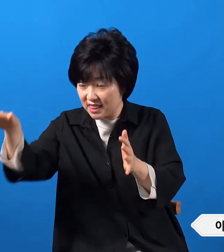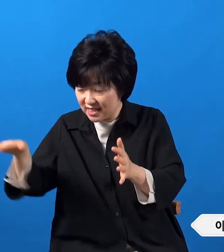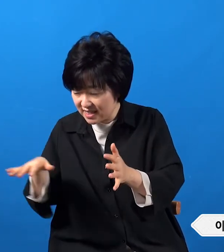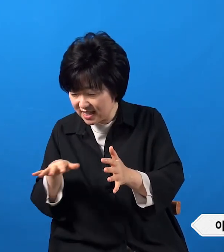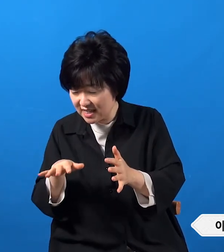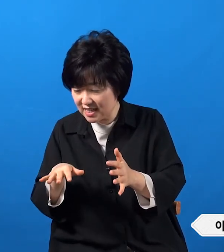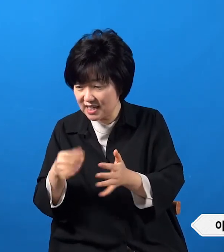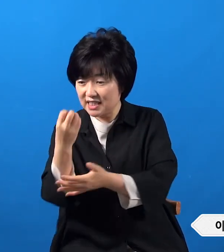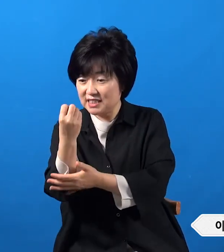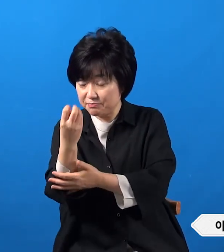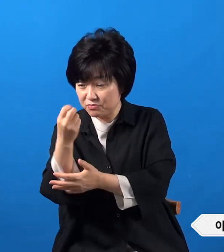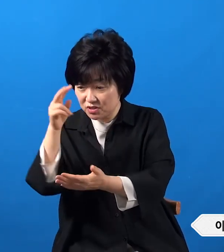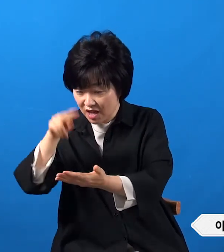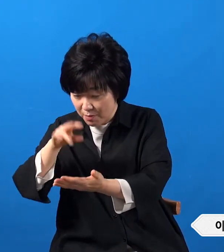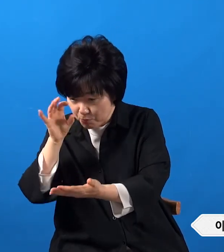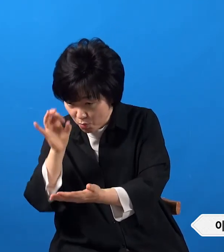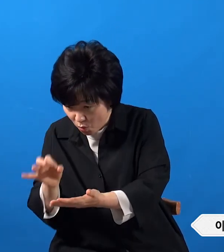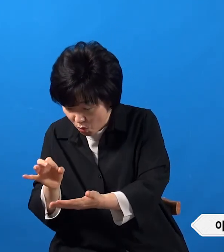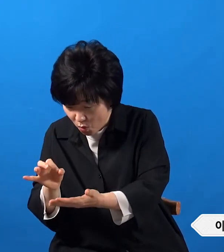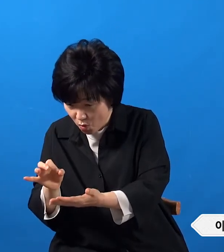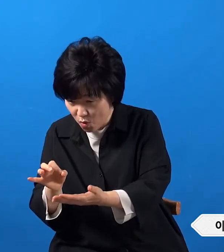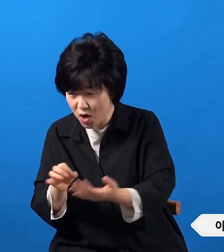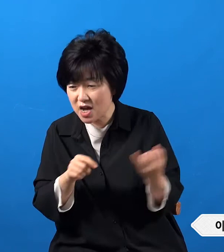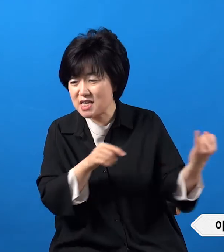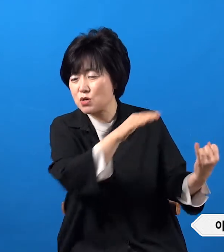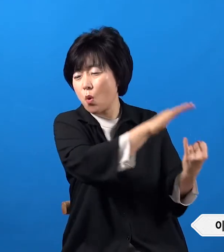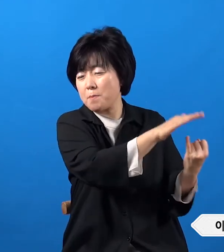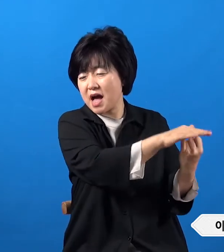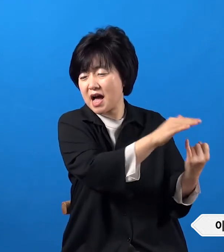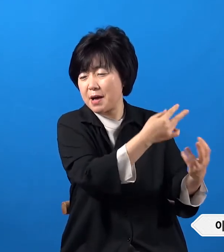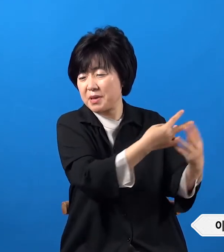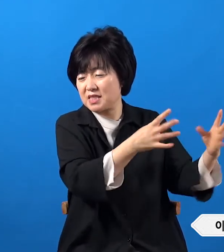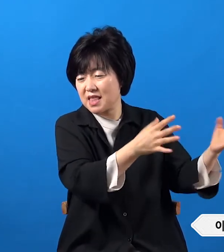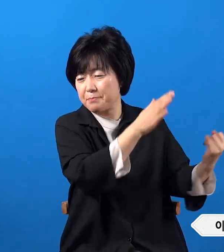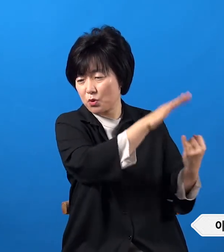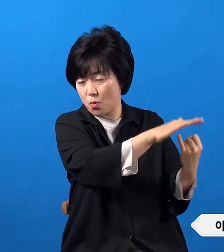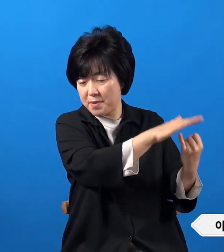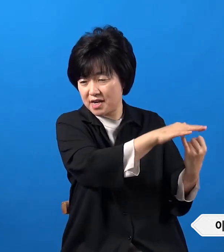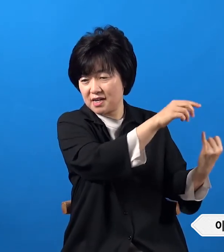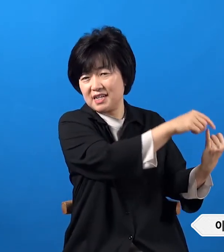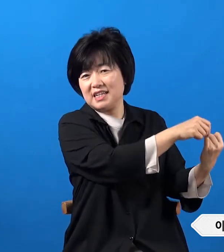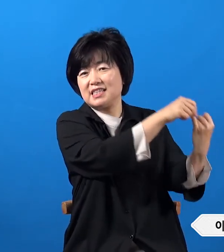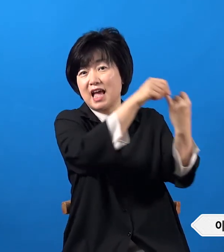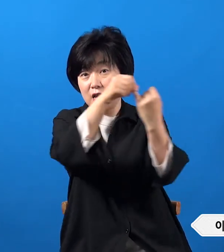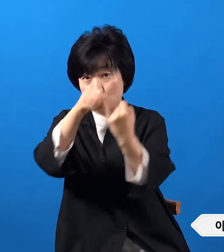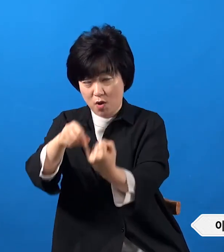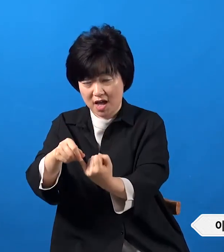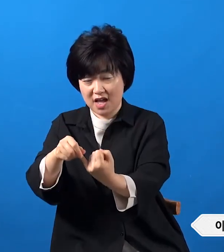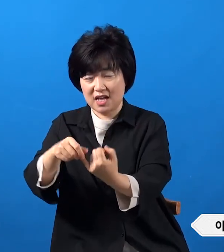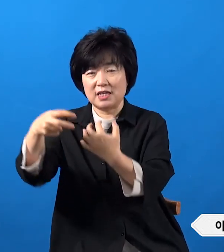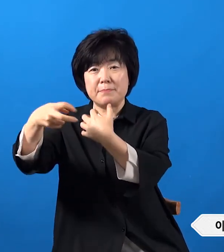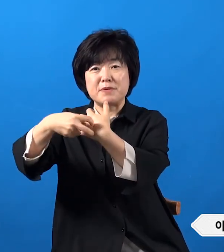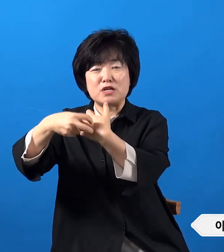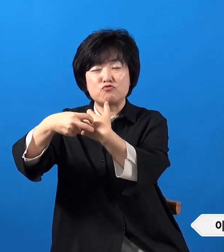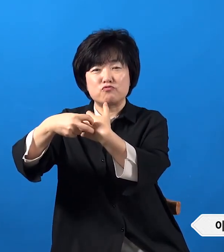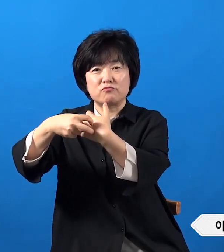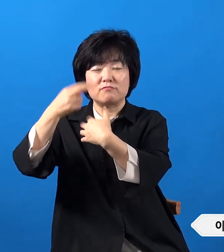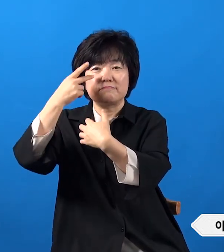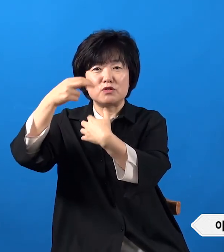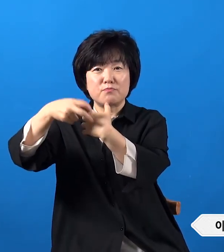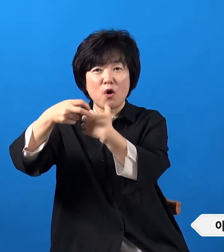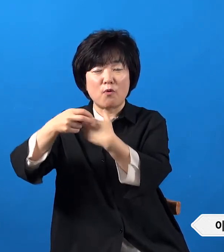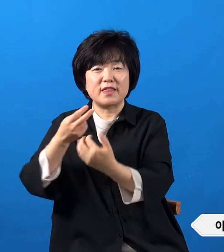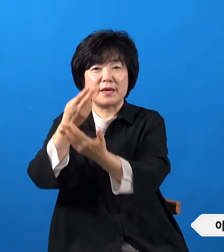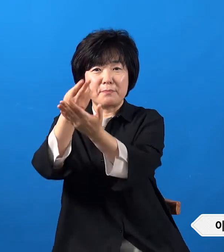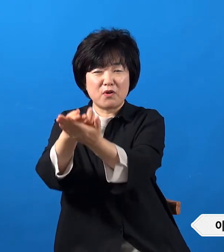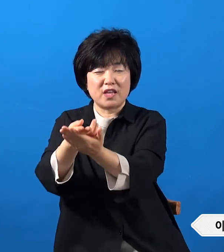데려옵니다. 그래서 미국의 병원에 입원을 시키고 약 거의 2년에 걸쳐서 17번의 수술을